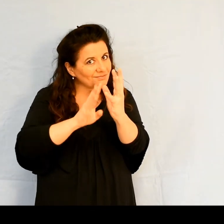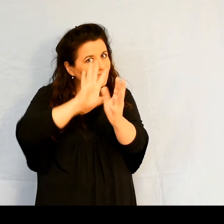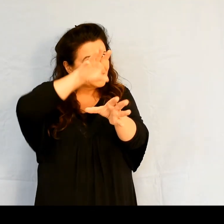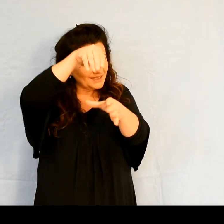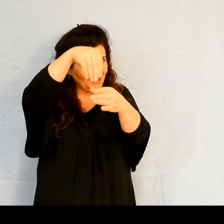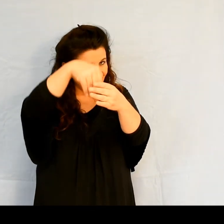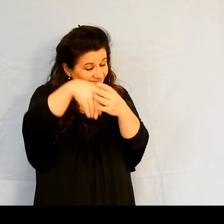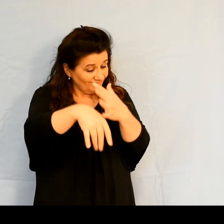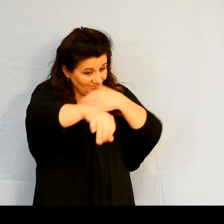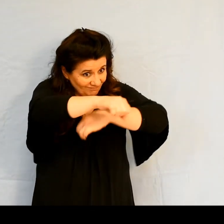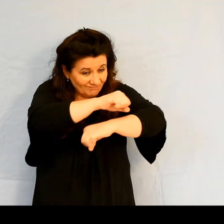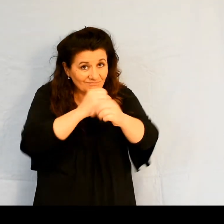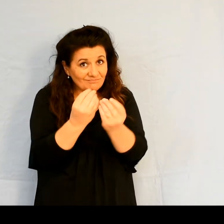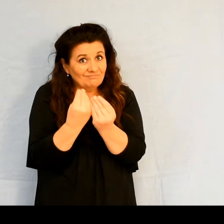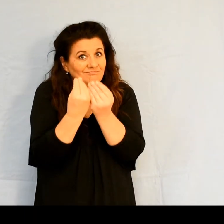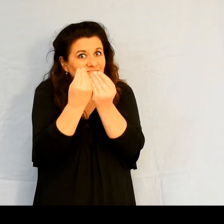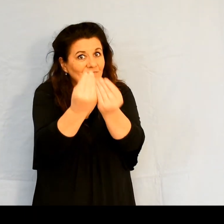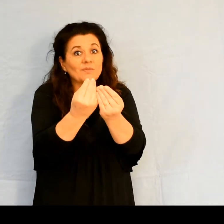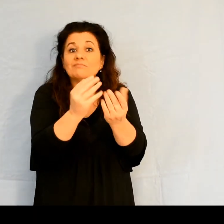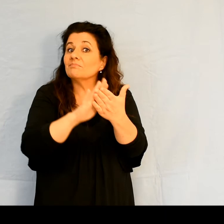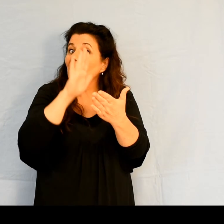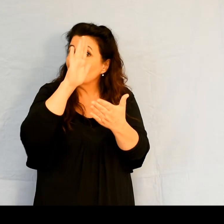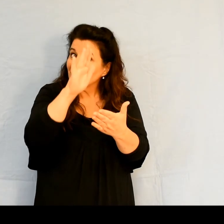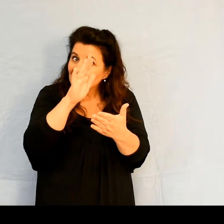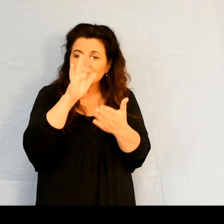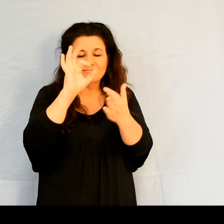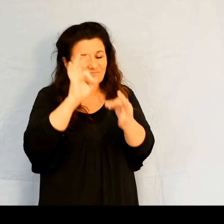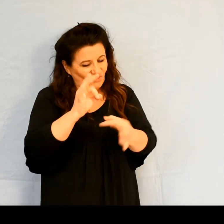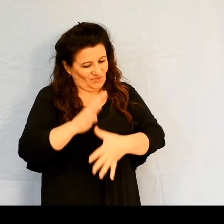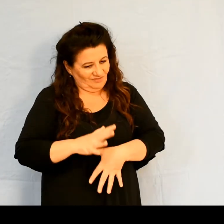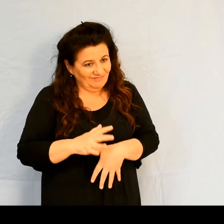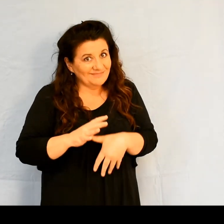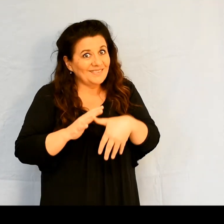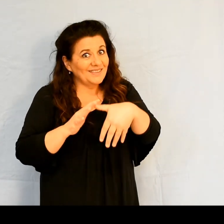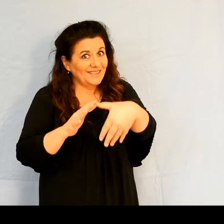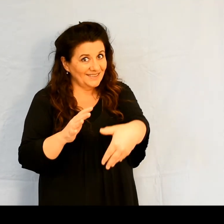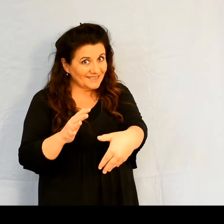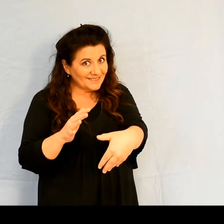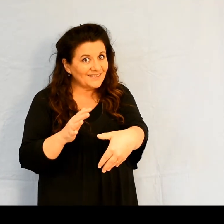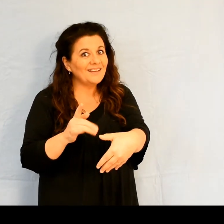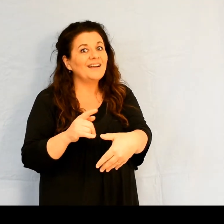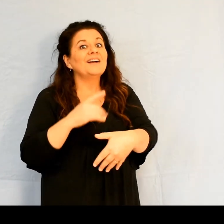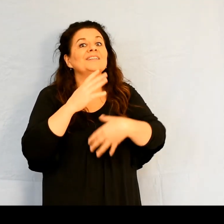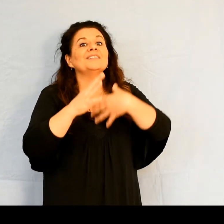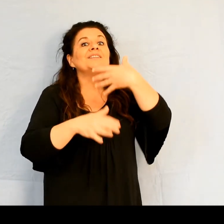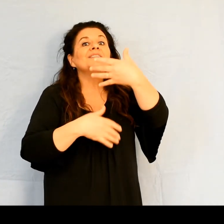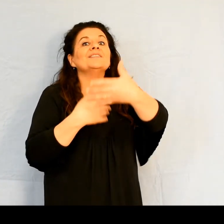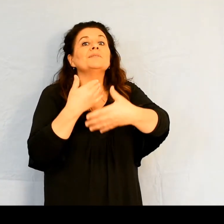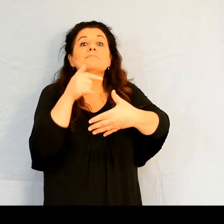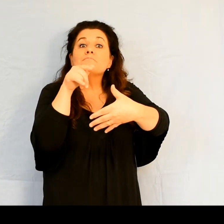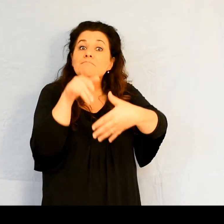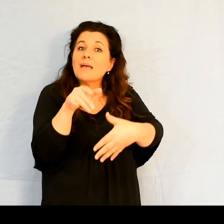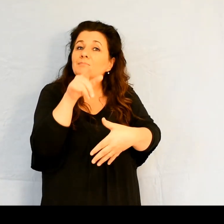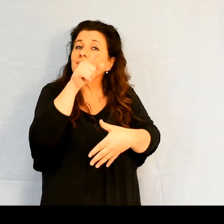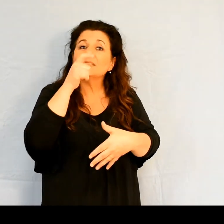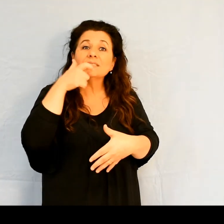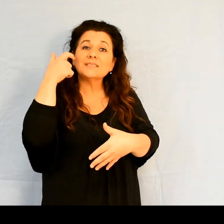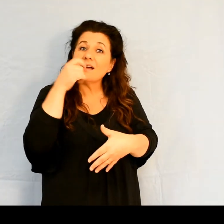Elle devint enceinte, et elle enfanta un fils pour Abraham dans sa vieillesse, à la date